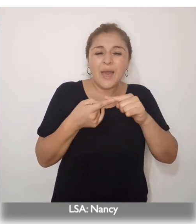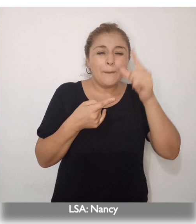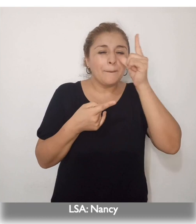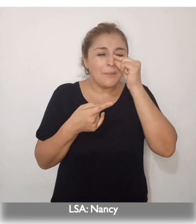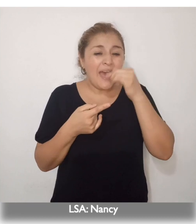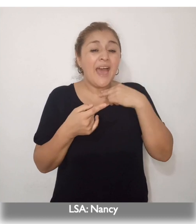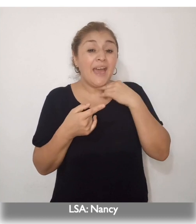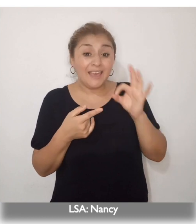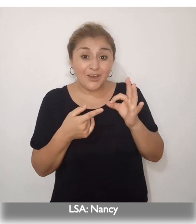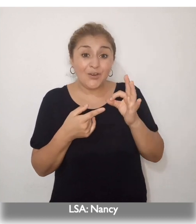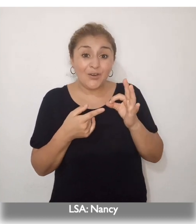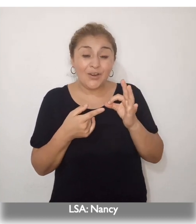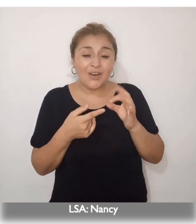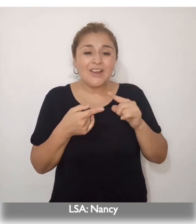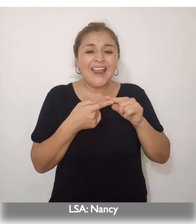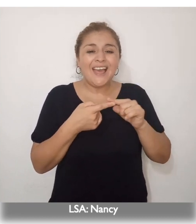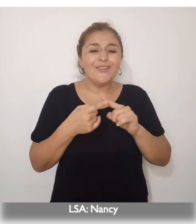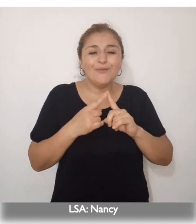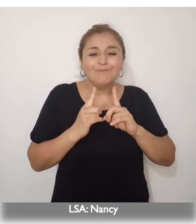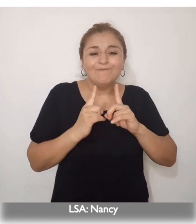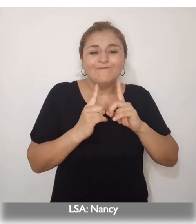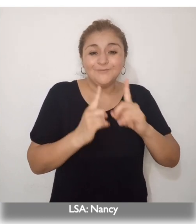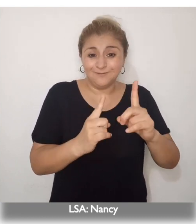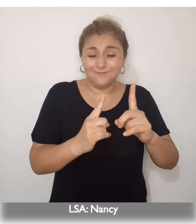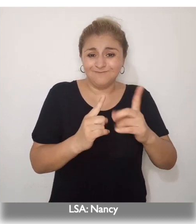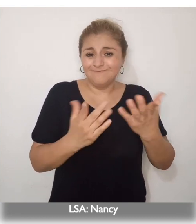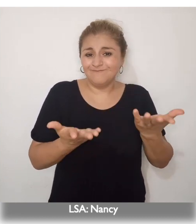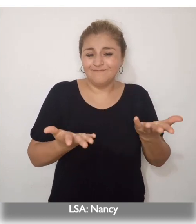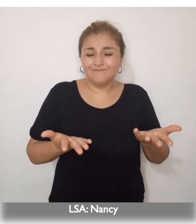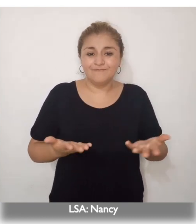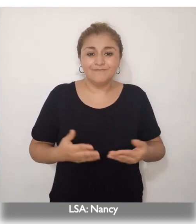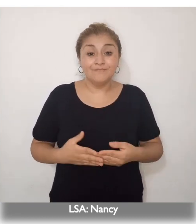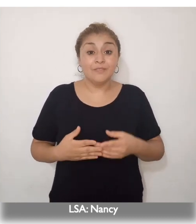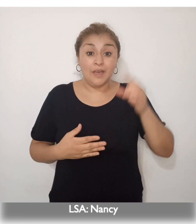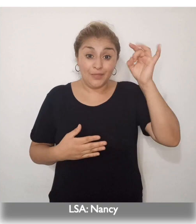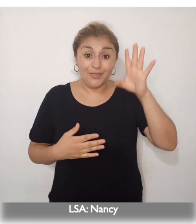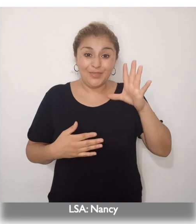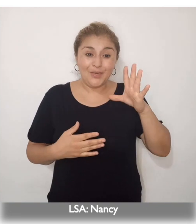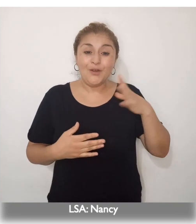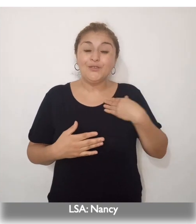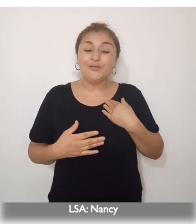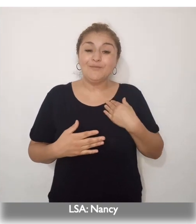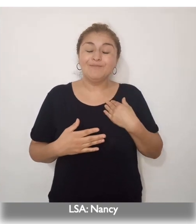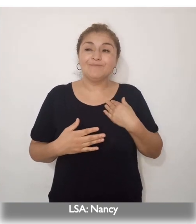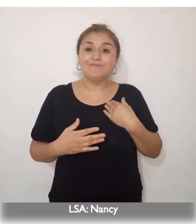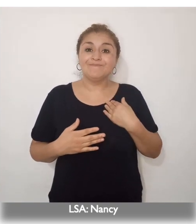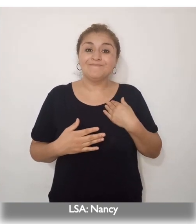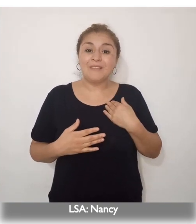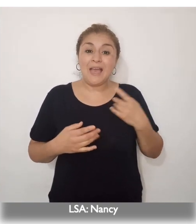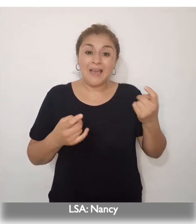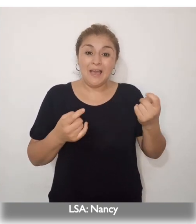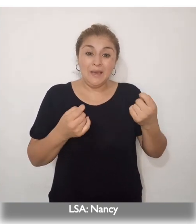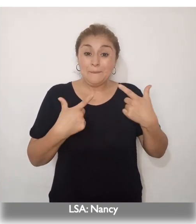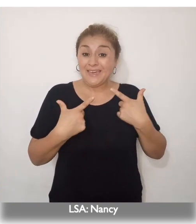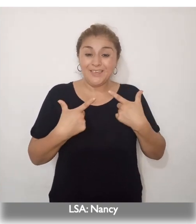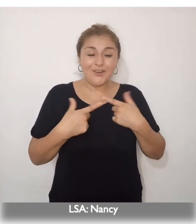es permanente también tiene un sentido práctico Dios puso a mi alcance todo